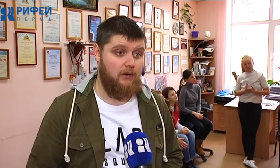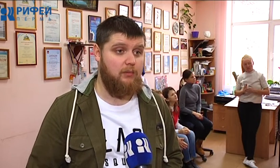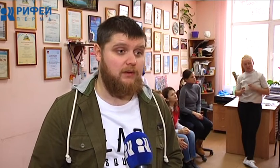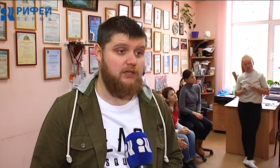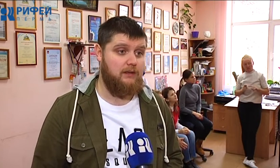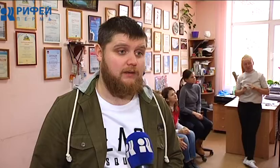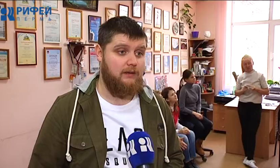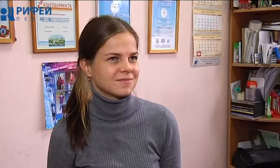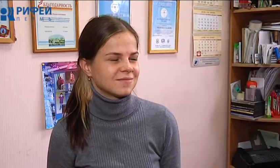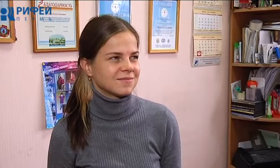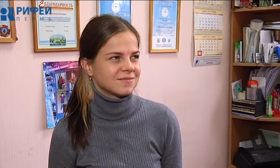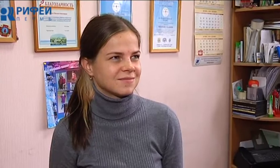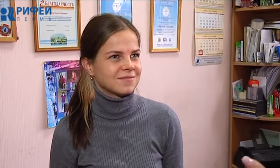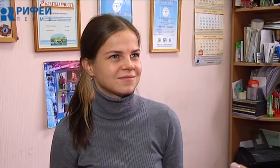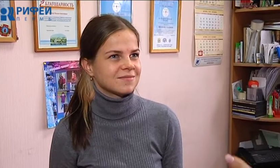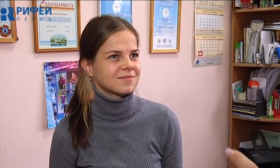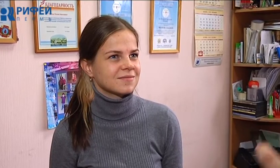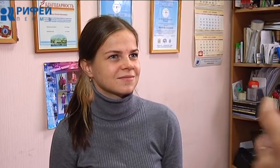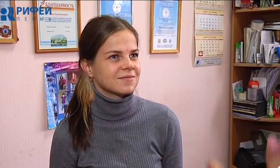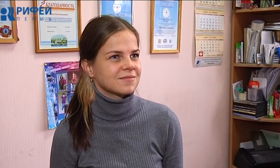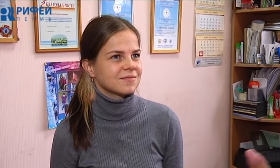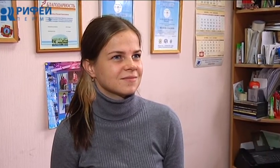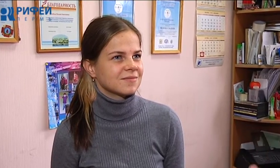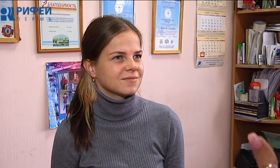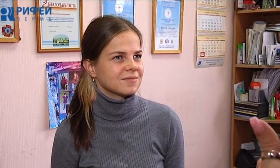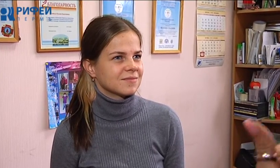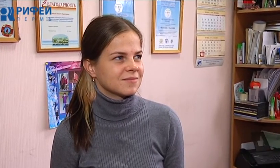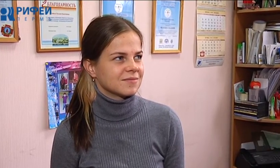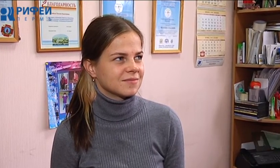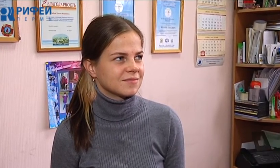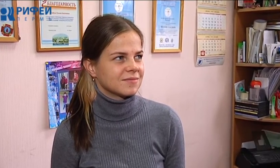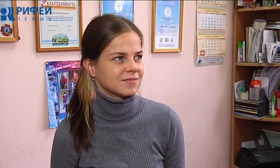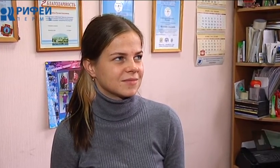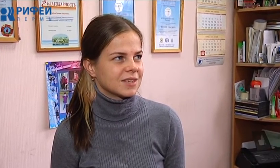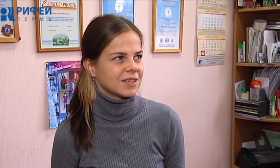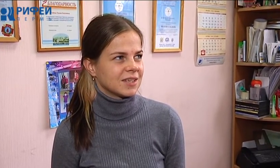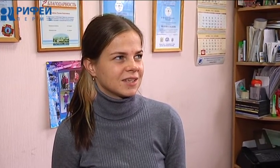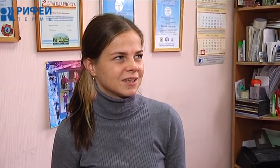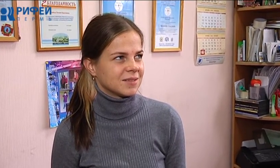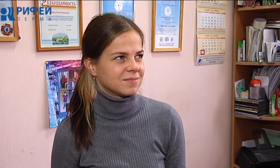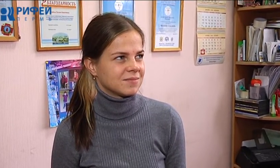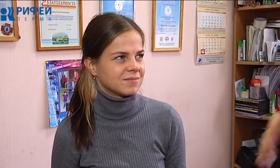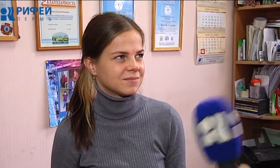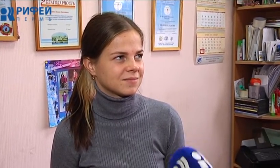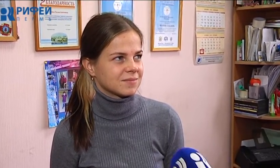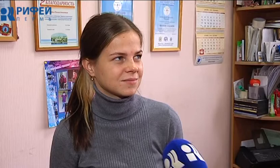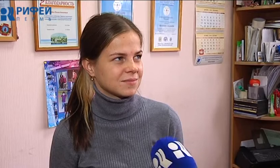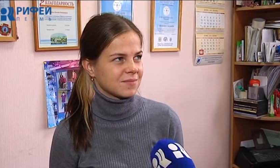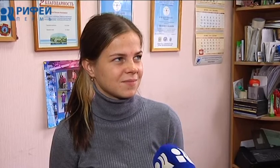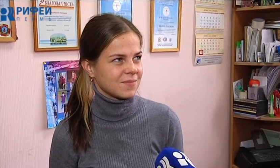на какой-либо площадке. Скажи, пожалуйста, ты бы ходила на такие концерты, если бы был сурдопереводчик на сцене?